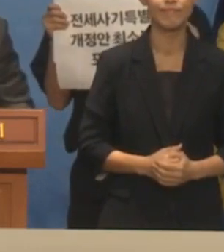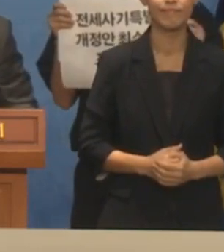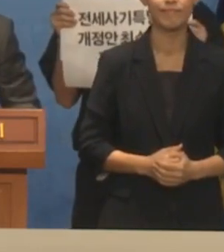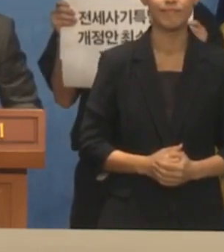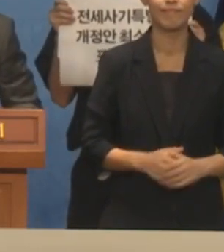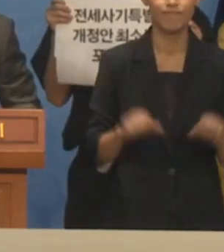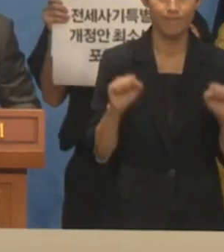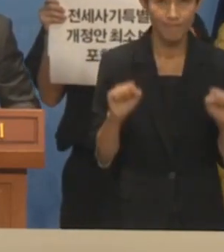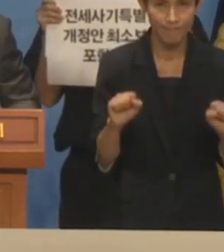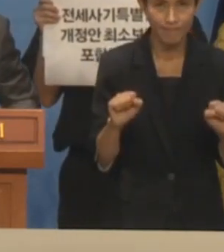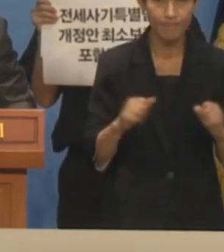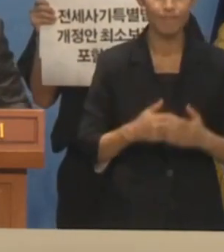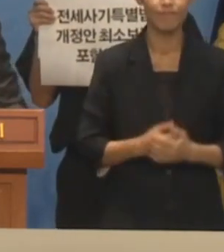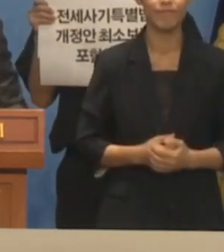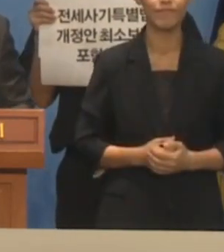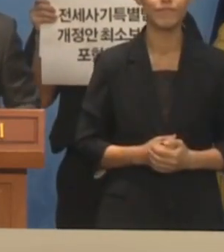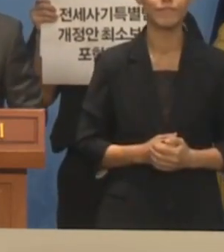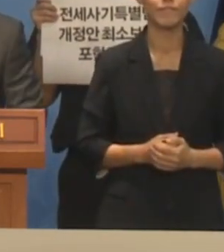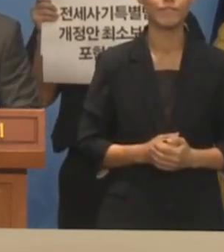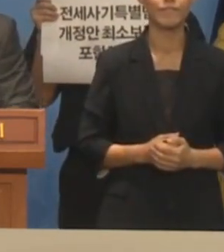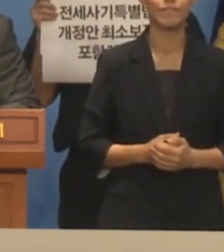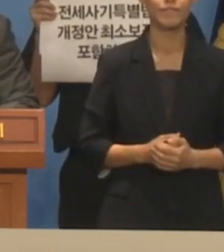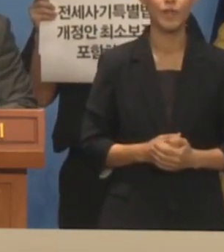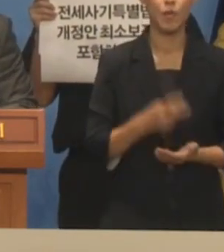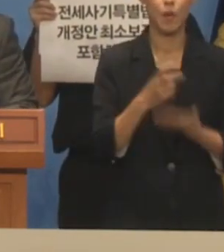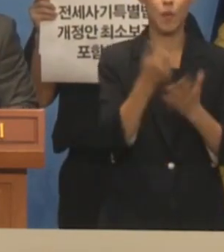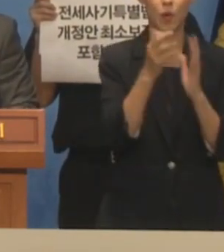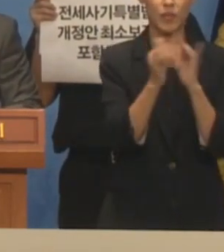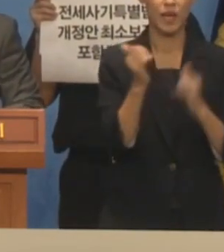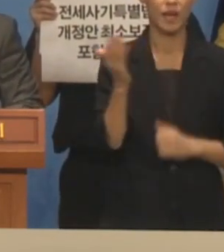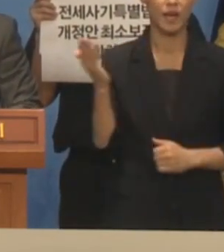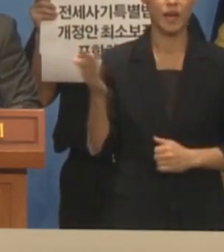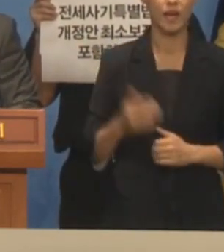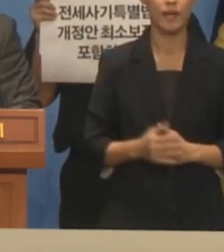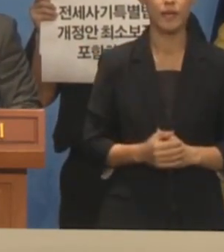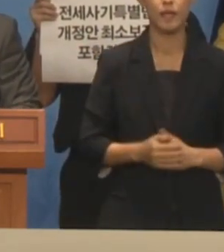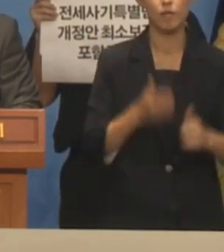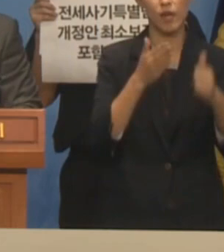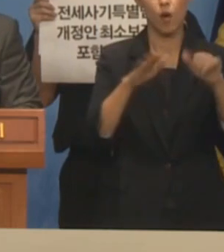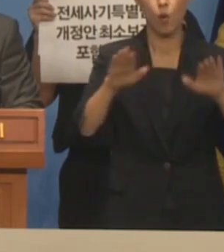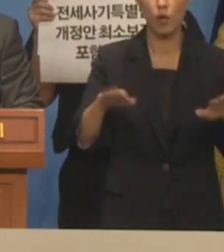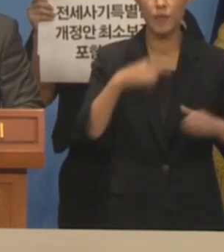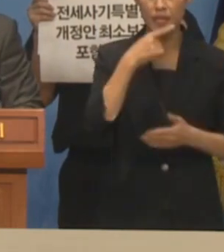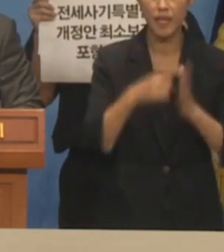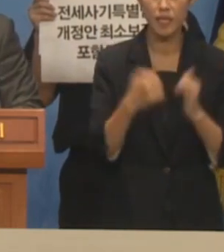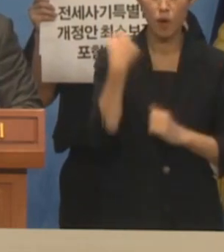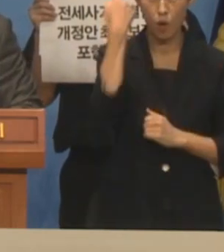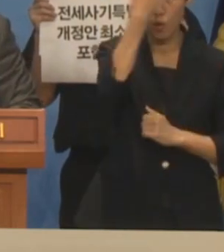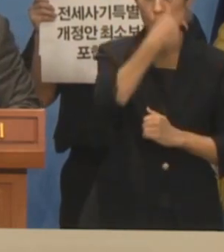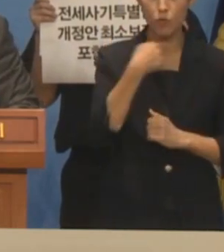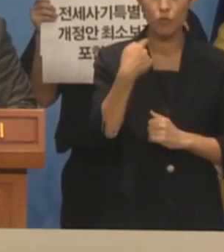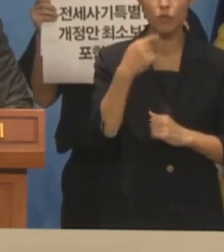네, 안녕하십니까. 세입자 114의 김태근 변호사입니다. 다시 한번 좀 부탁을 드리는데 오늘 그 피해자분들이 모두 그